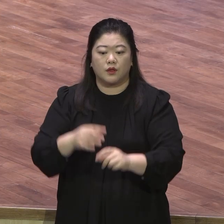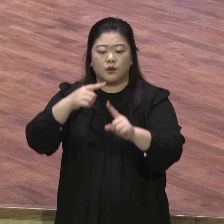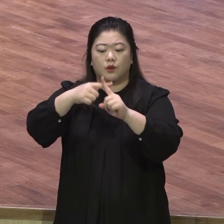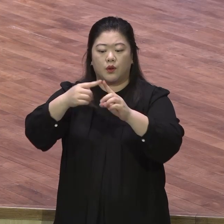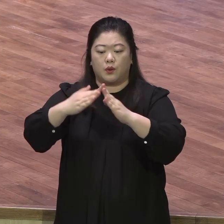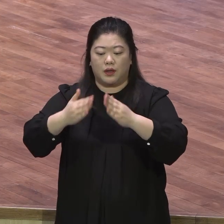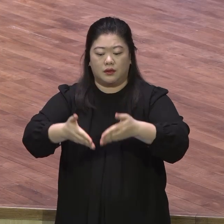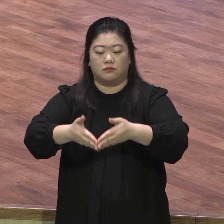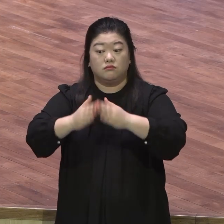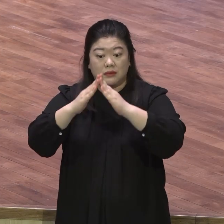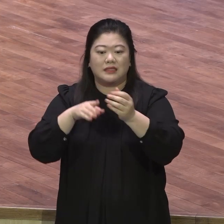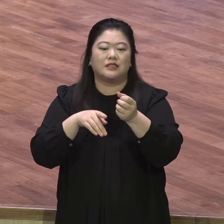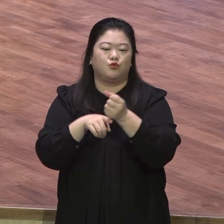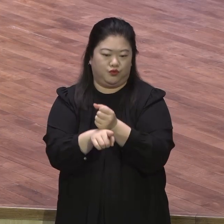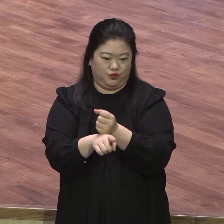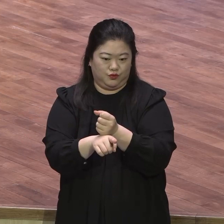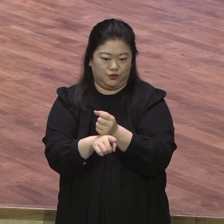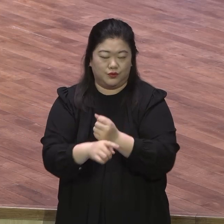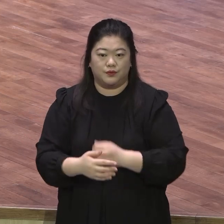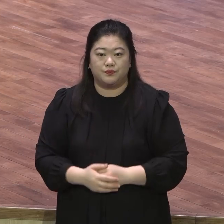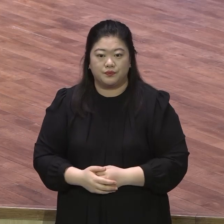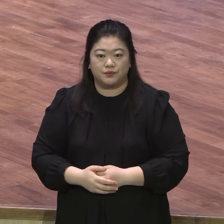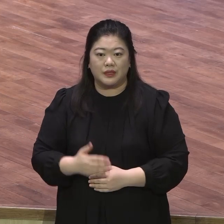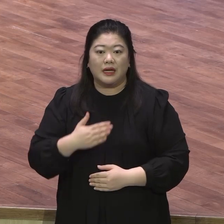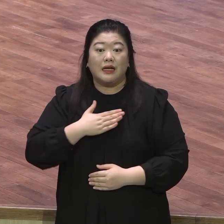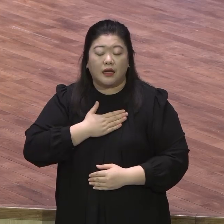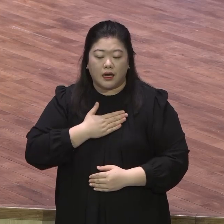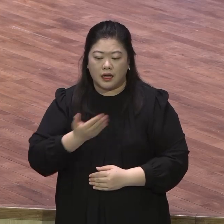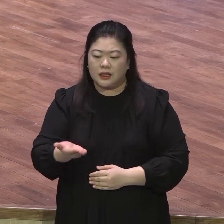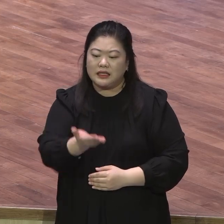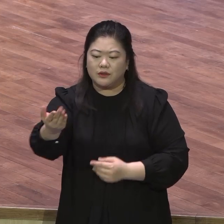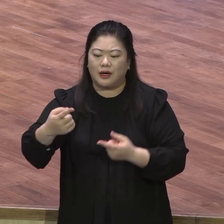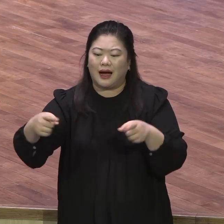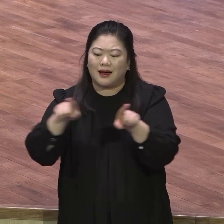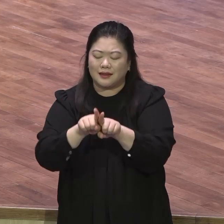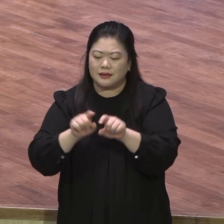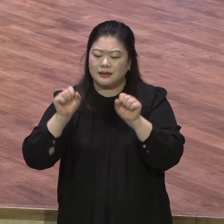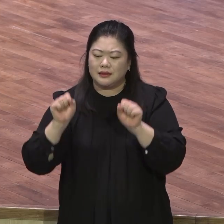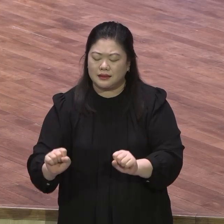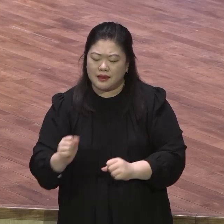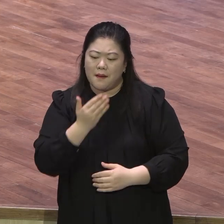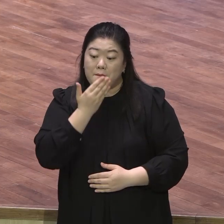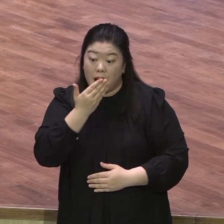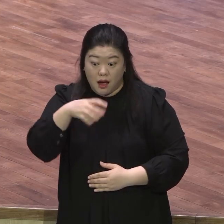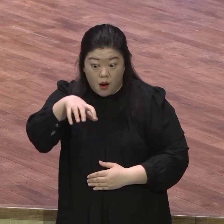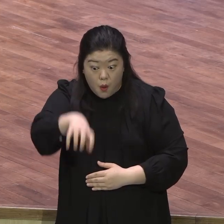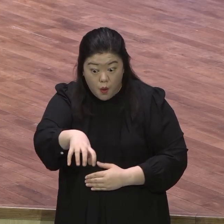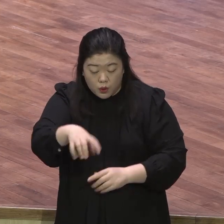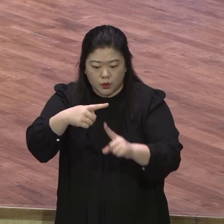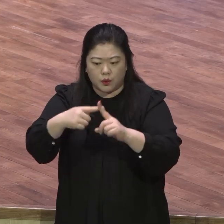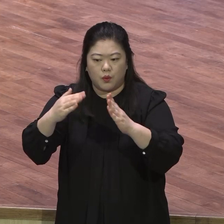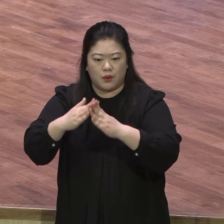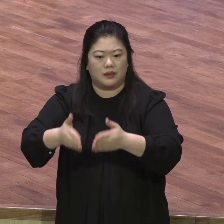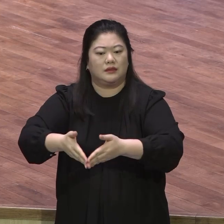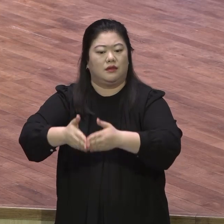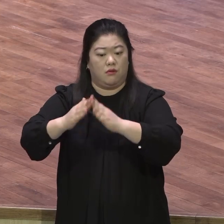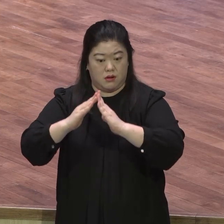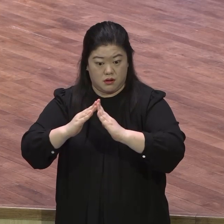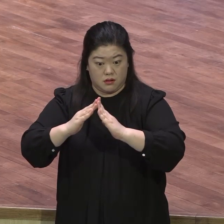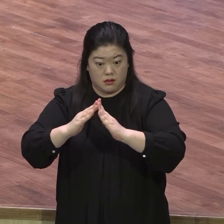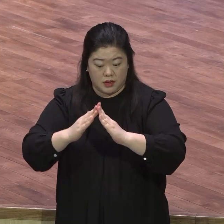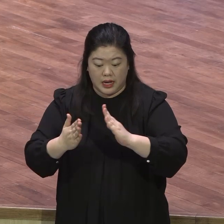8절 9절 봅니다. 내가 그들 중에 그할 성소를 그들이 나를 위하여 짓되. 물은